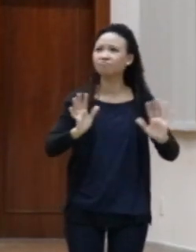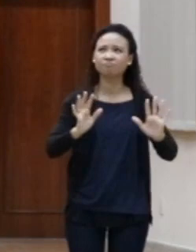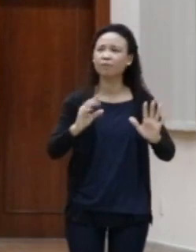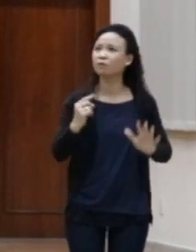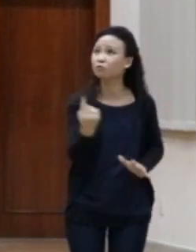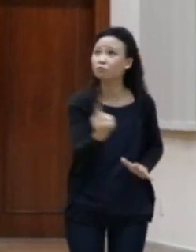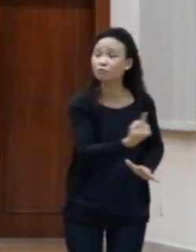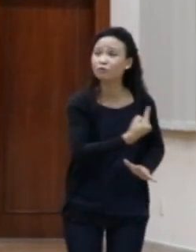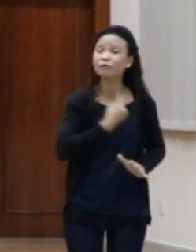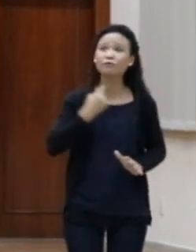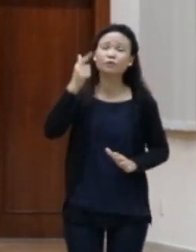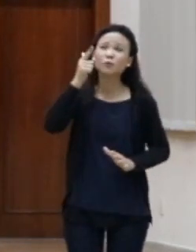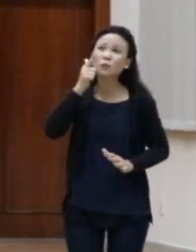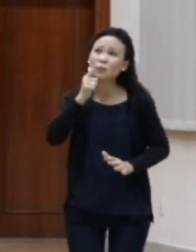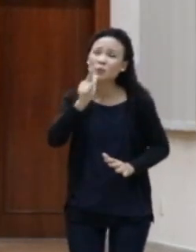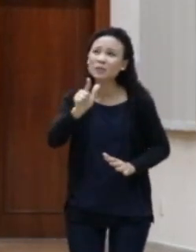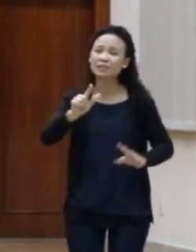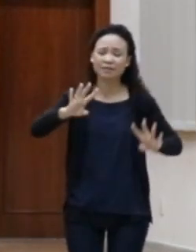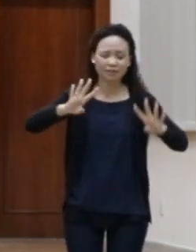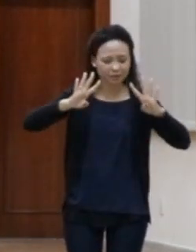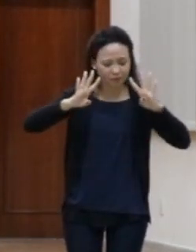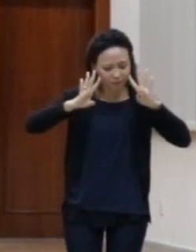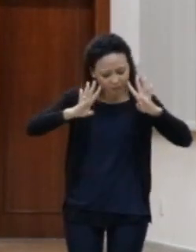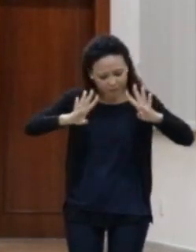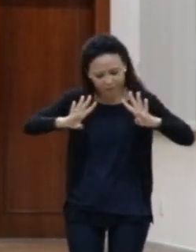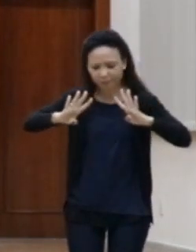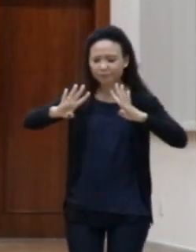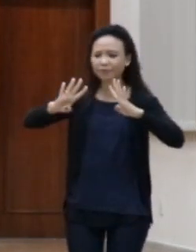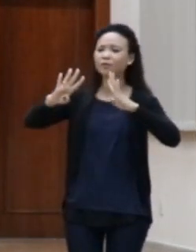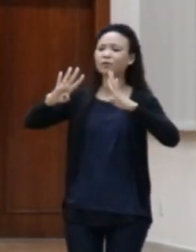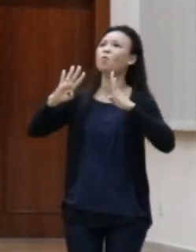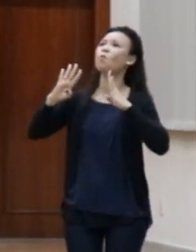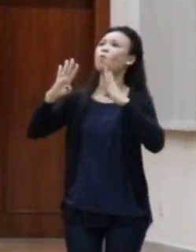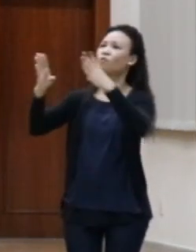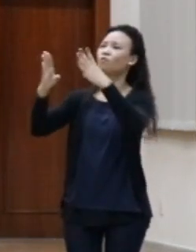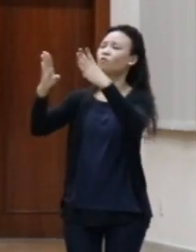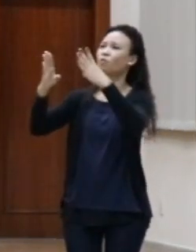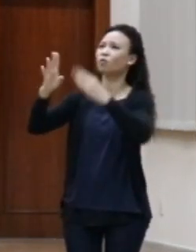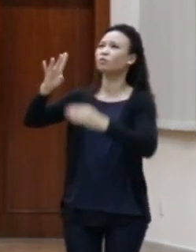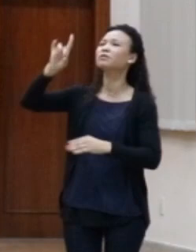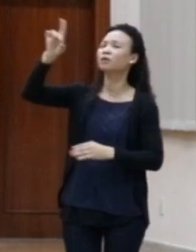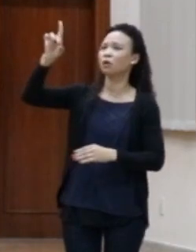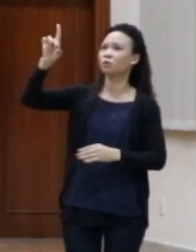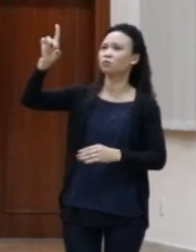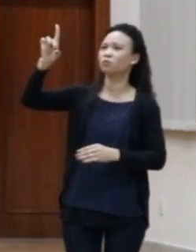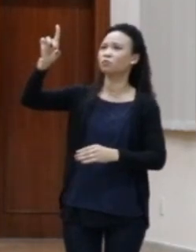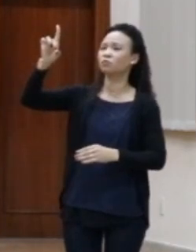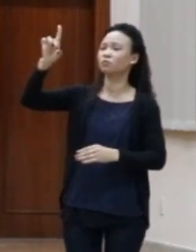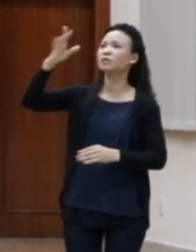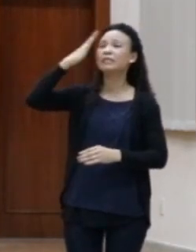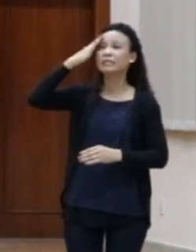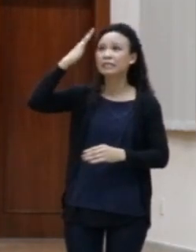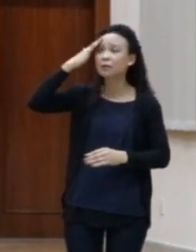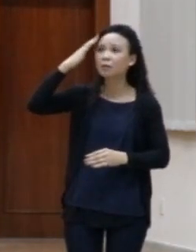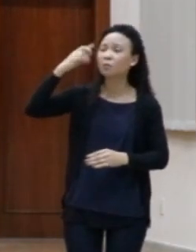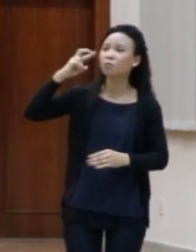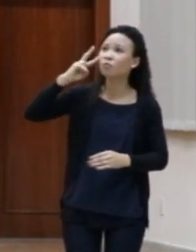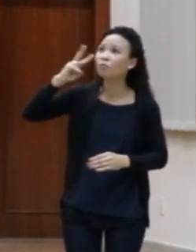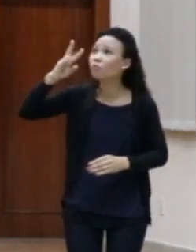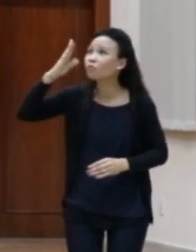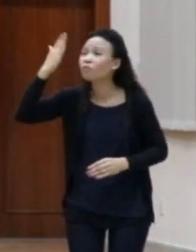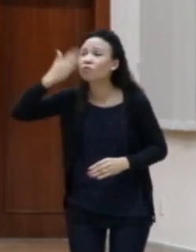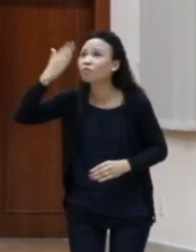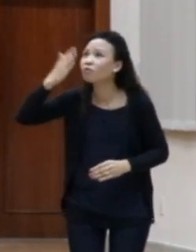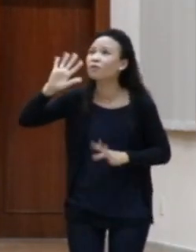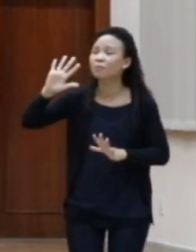nossos olhos para o Senhor, para aquilo que nós não vemos, porque sabemos que o Senhor tem um propósito eterno para as